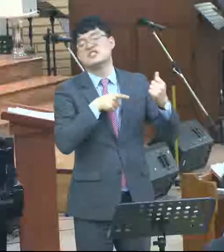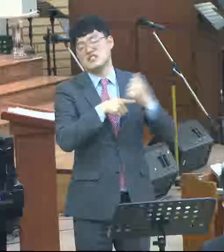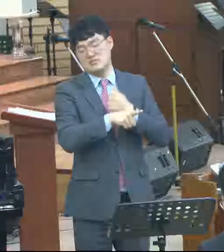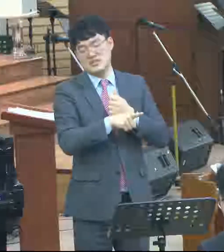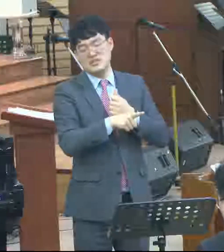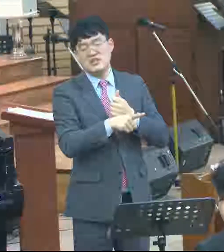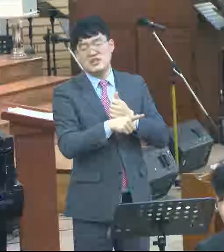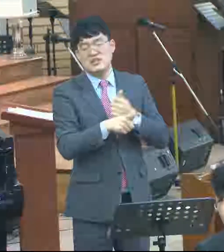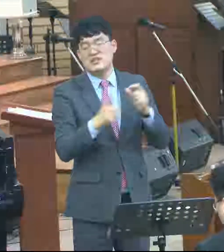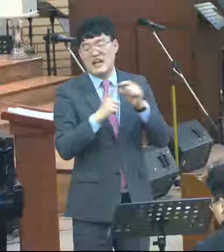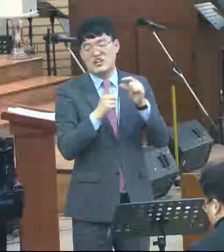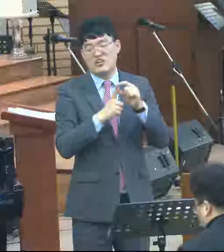쓰는 용어예요.